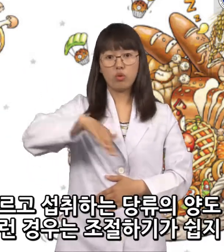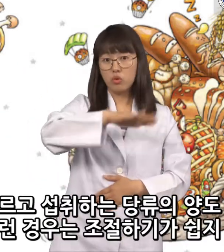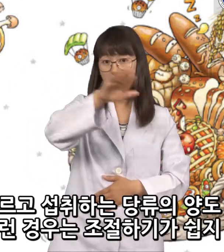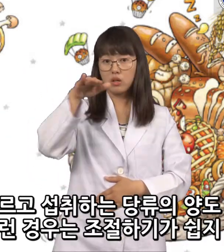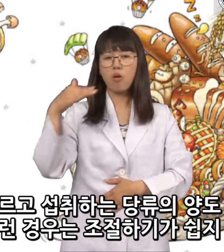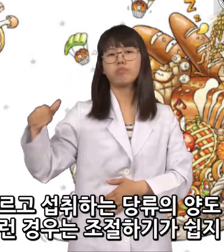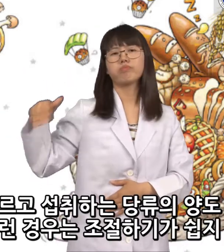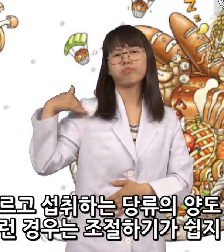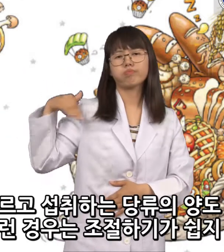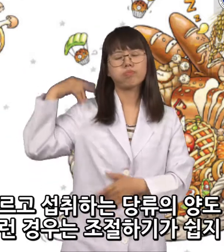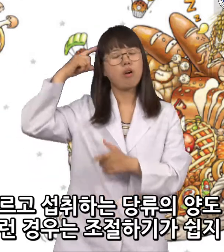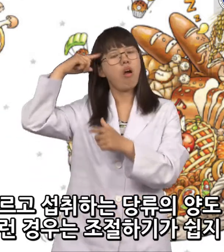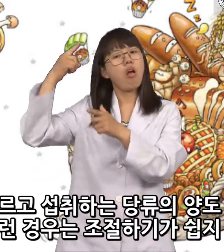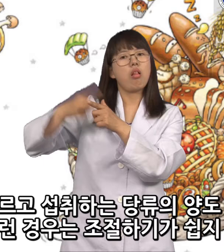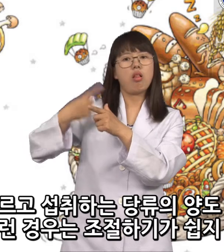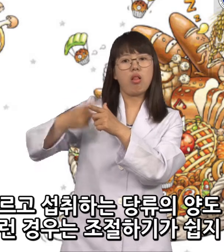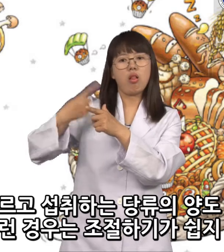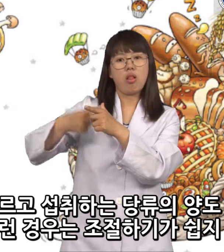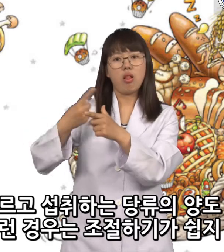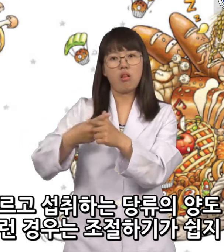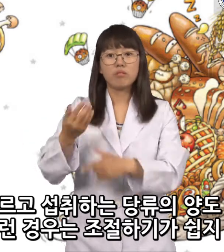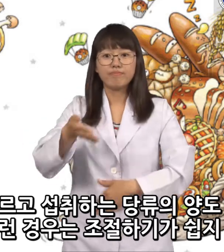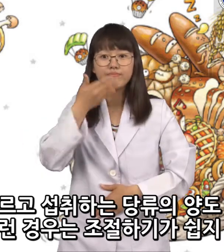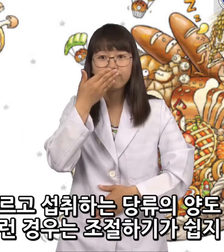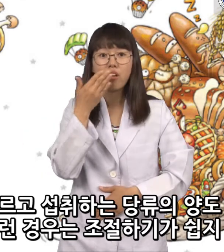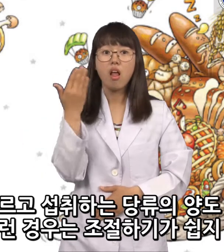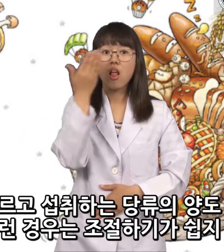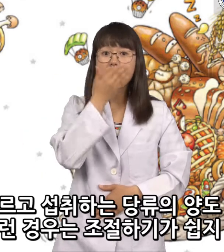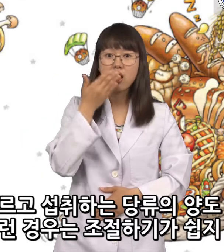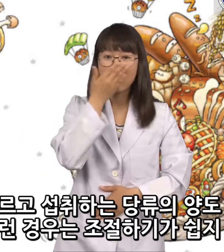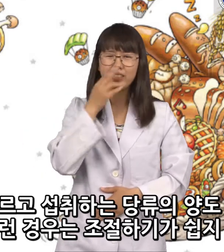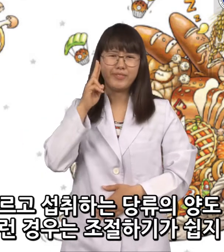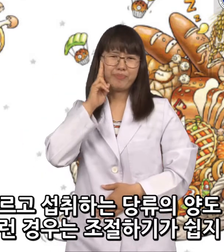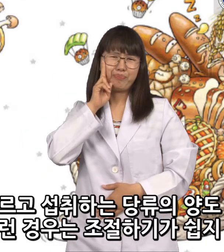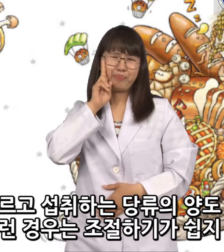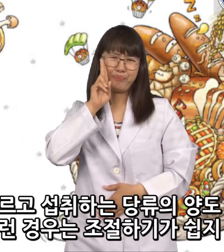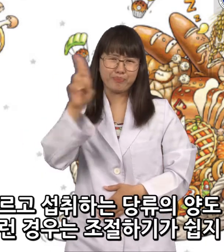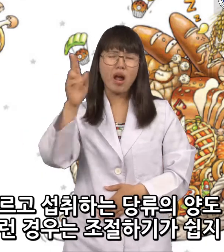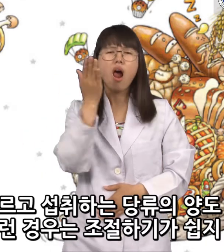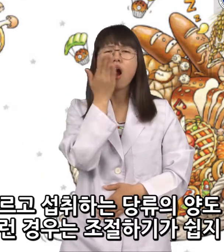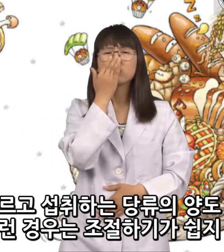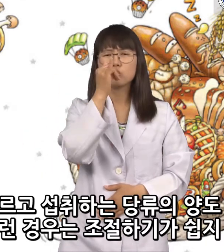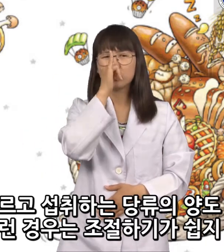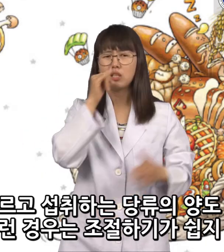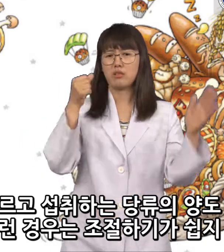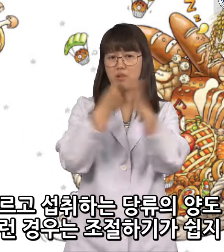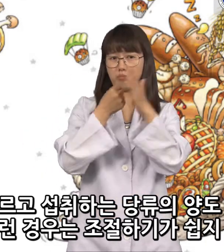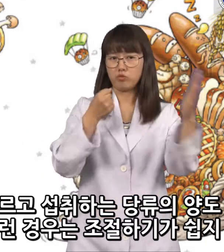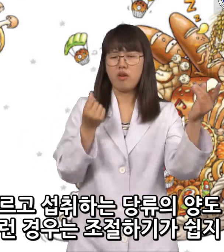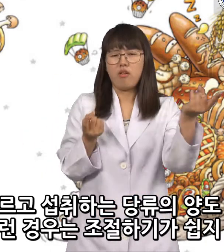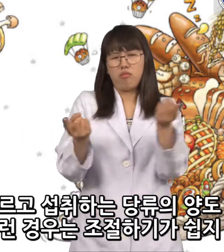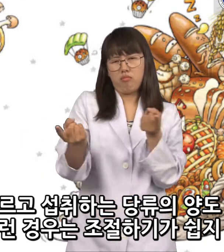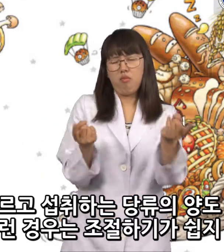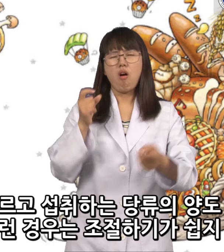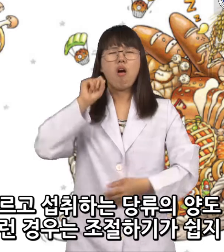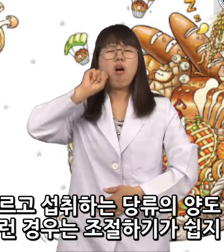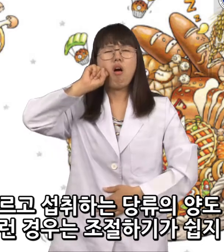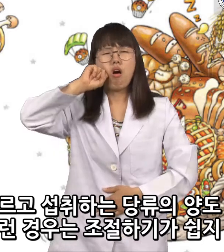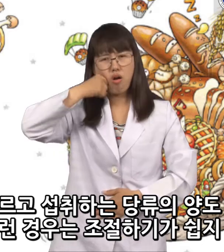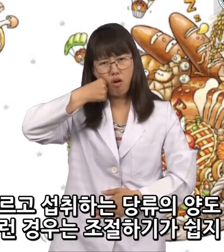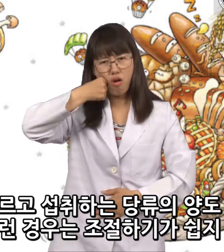우리가 모르고 섭취하는 당류의 양도 상당하기 때문에 이런 경우는 조절하기가